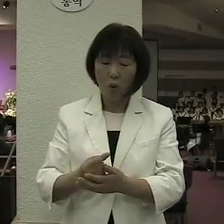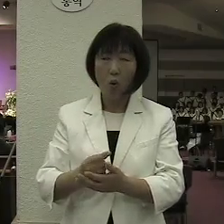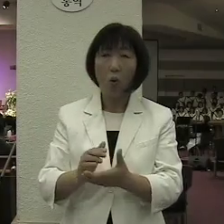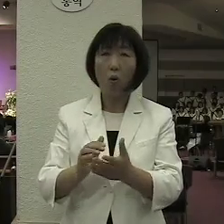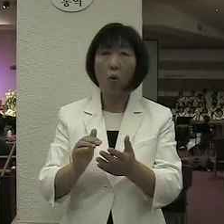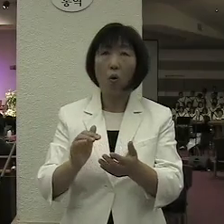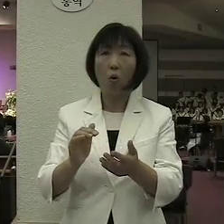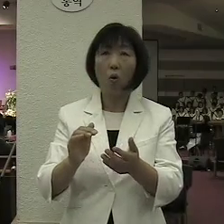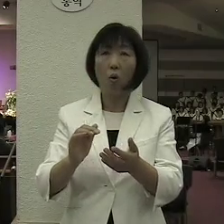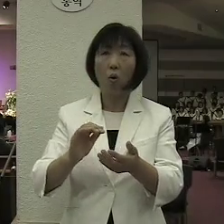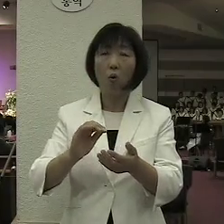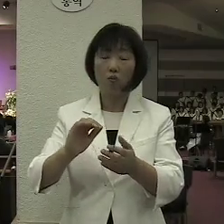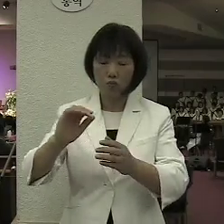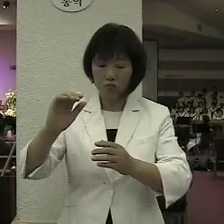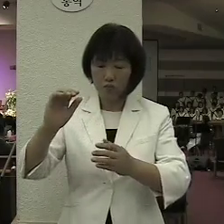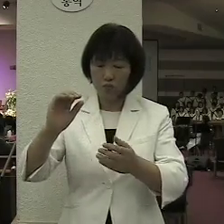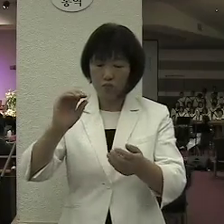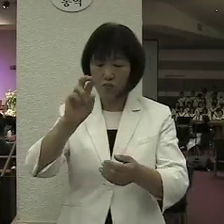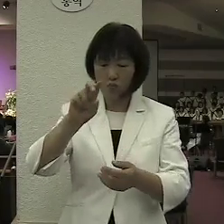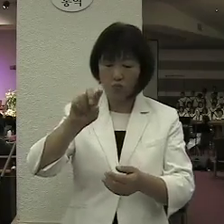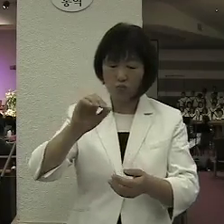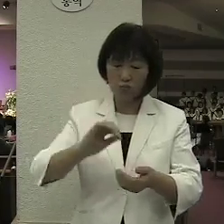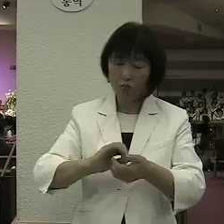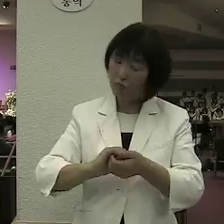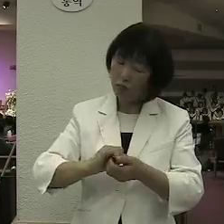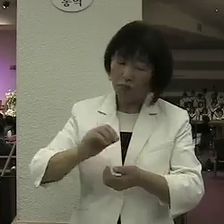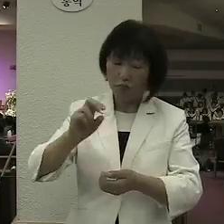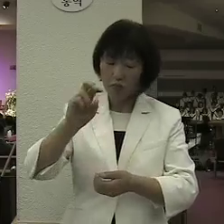때문에 우리 또한 부활의 주님의